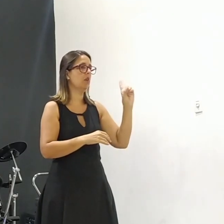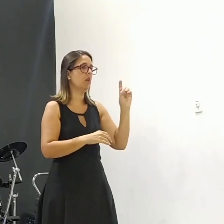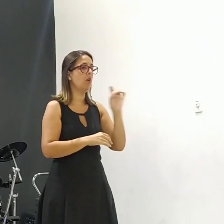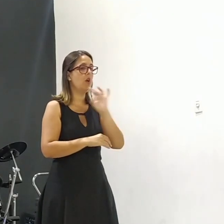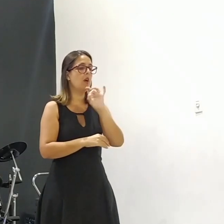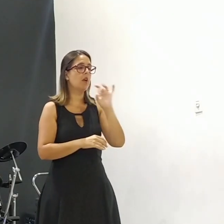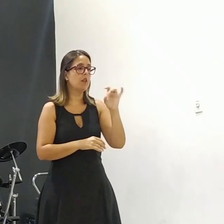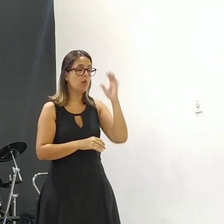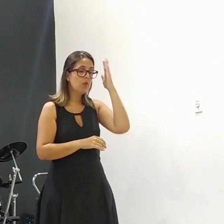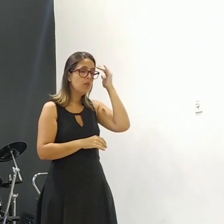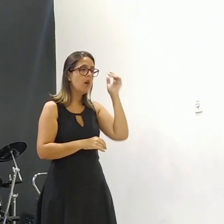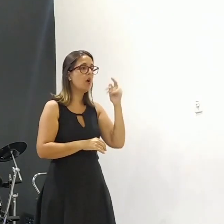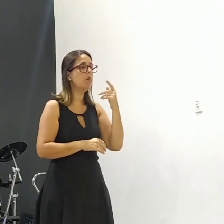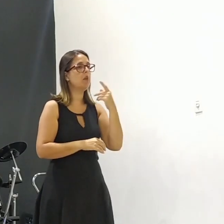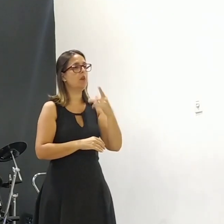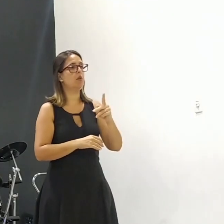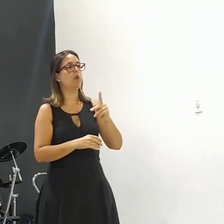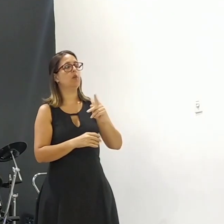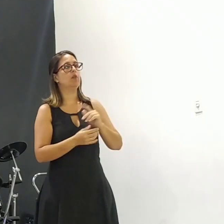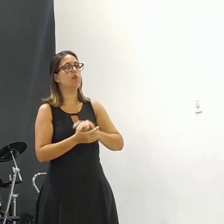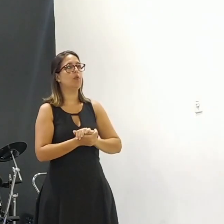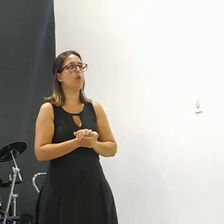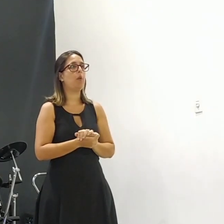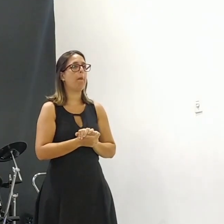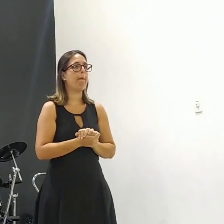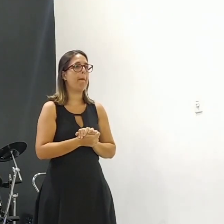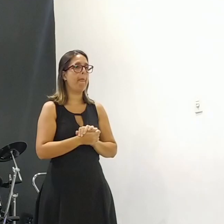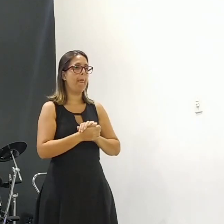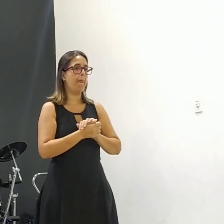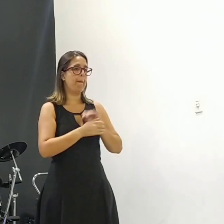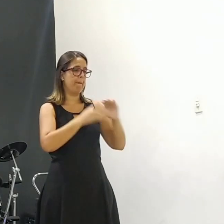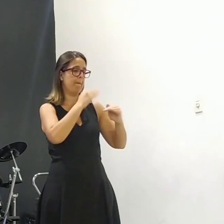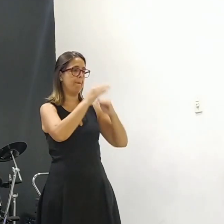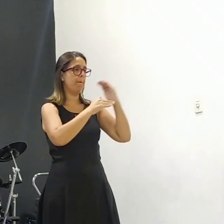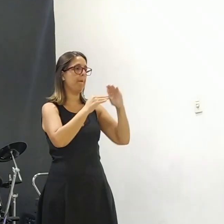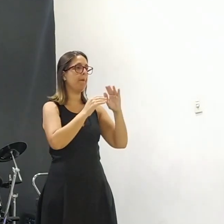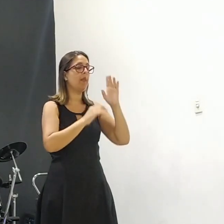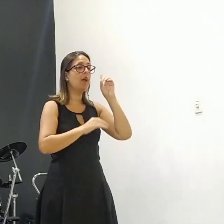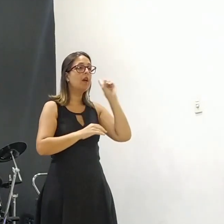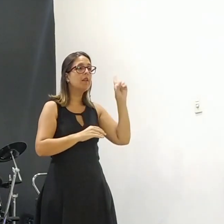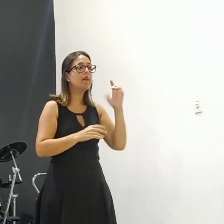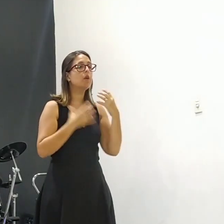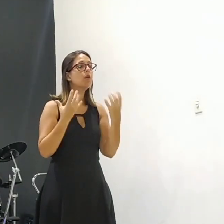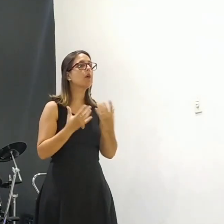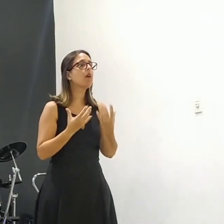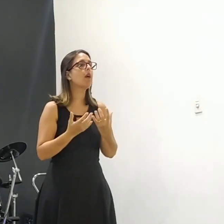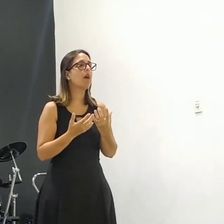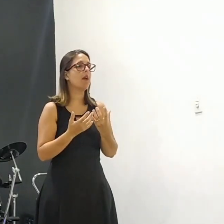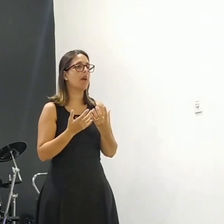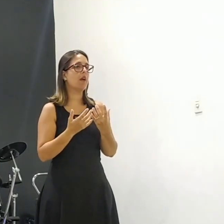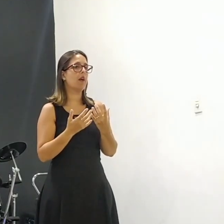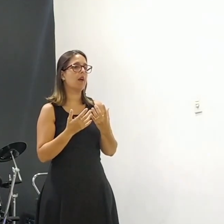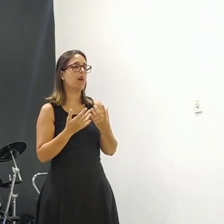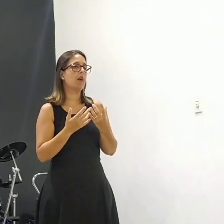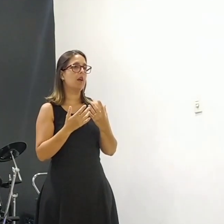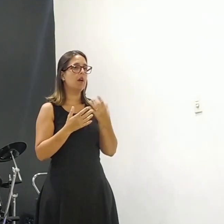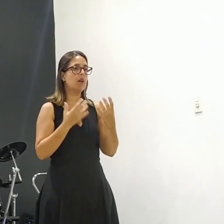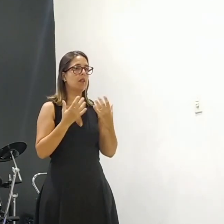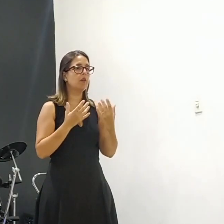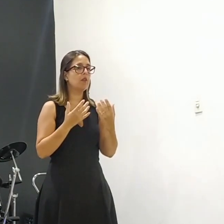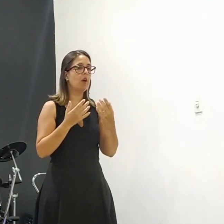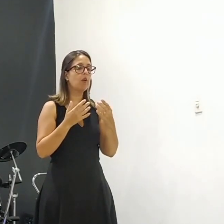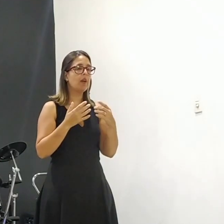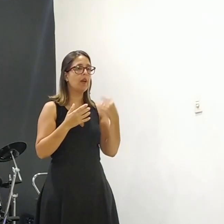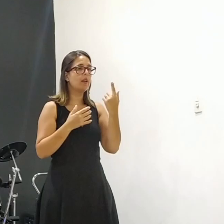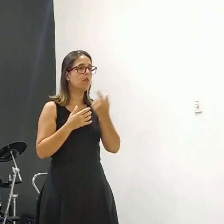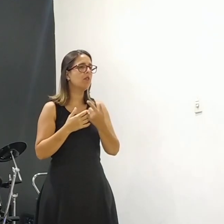é o seu nível. Mas eu quero te dizer nesta noite que Deus, Ele quer levar cada um de nós a águas mais